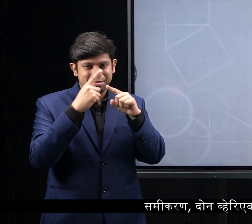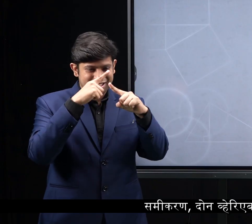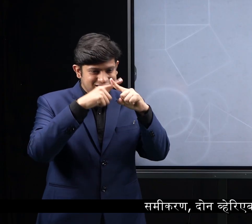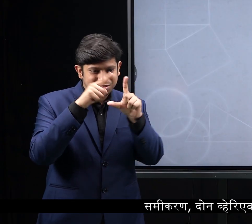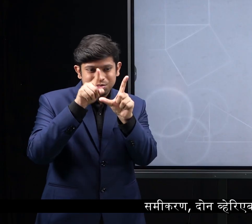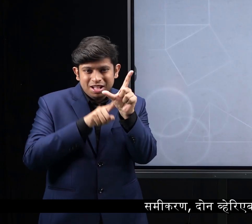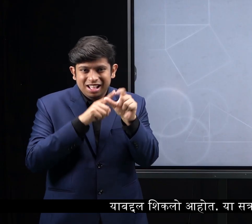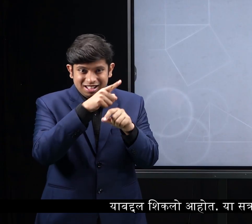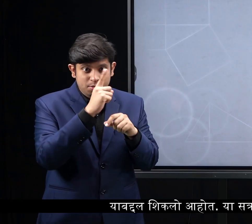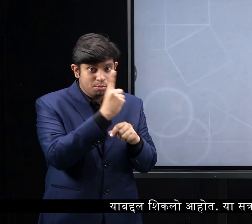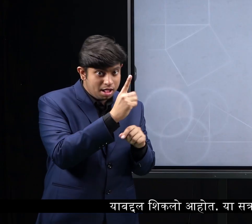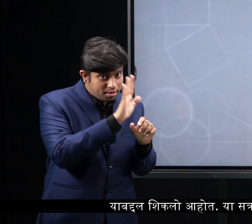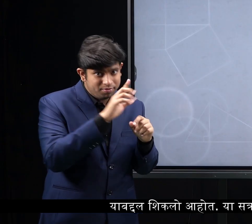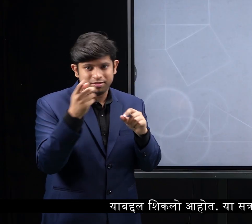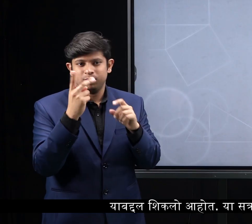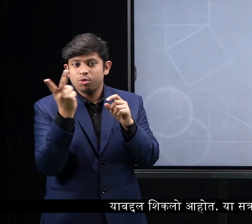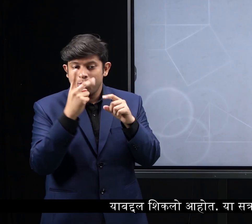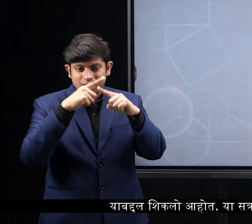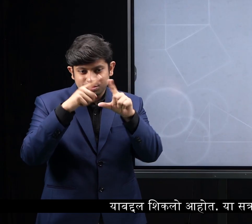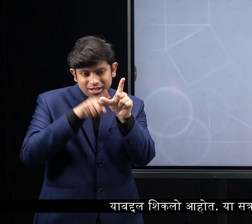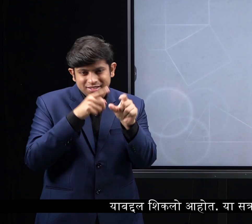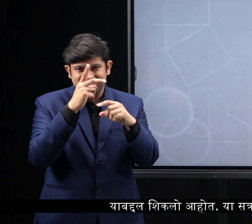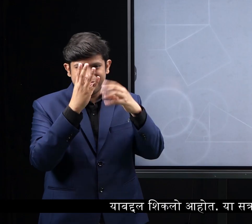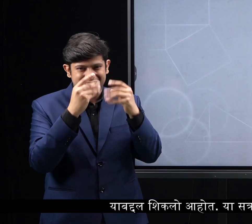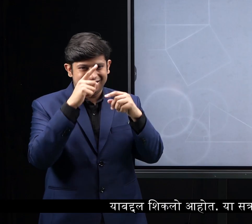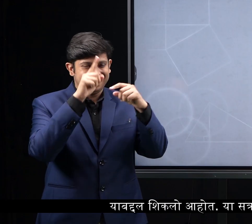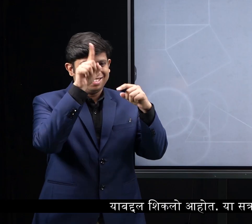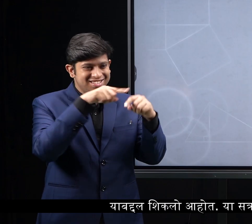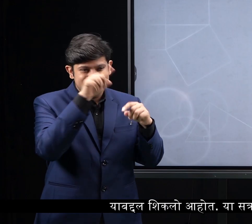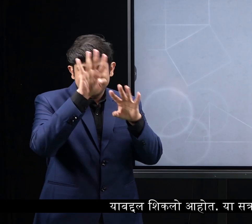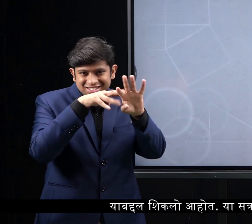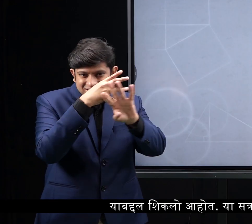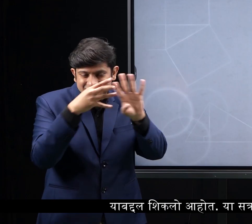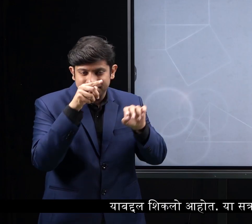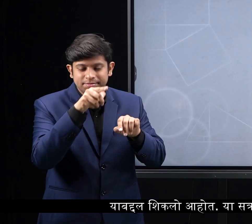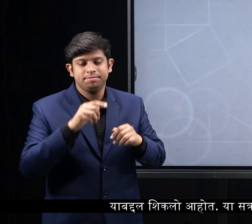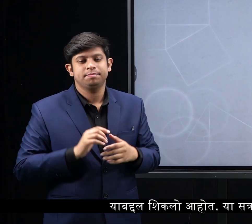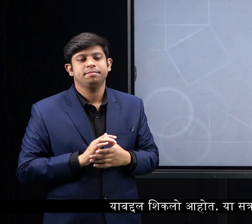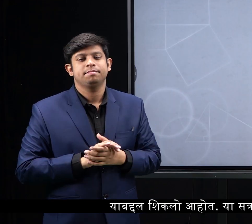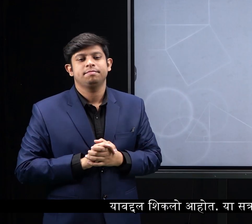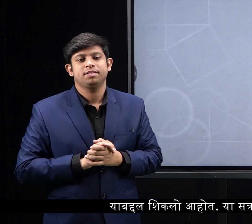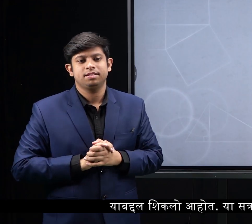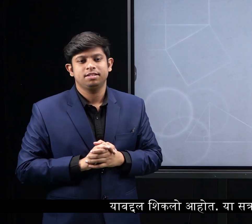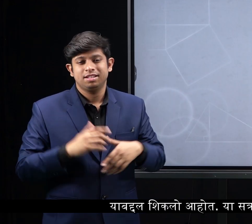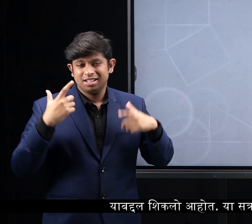रेखीय समीकरण याबद्दल शिकलो आहोत. या सत्रात आपण 2 व्हेरिएबल्समध्ये रेखीय